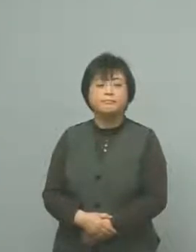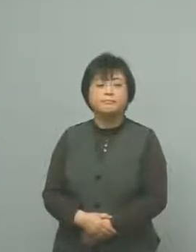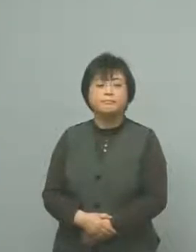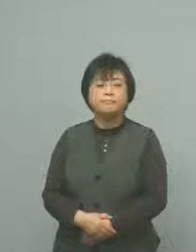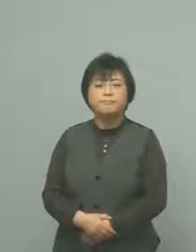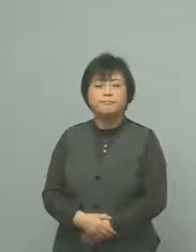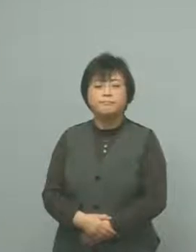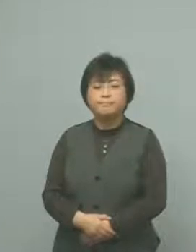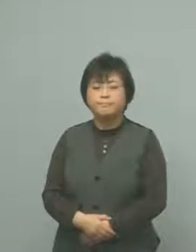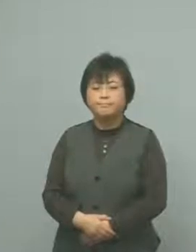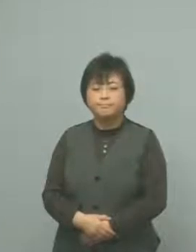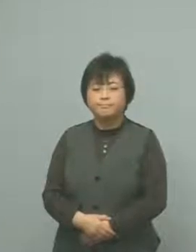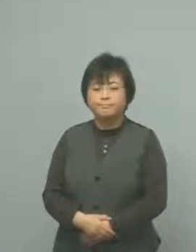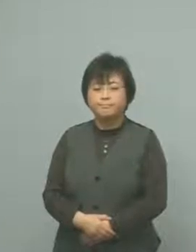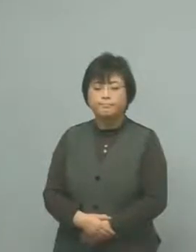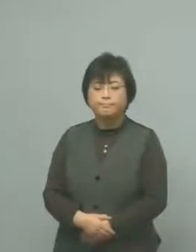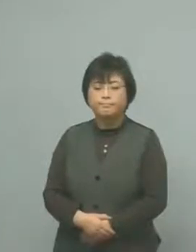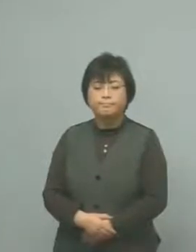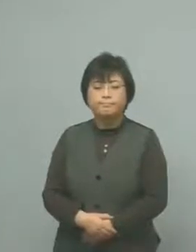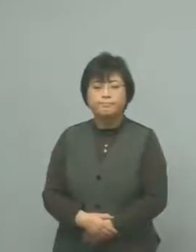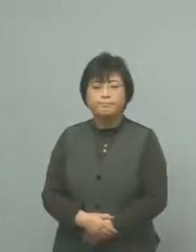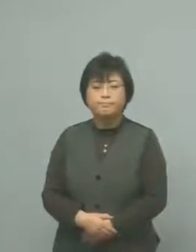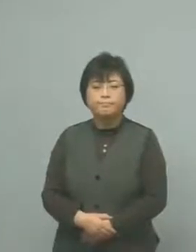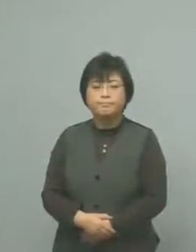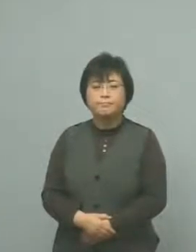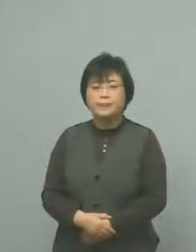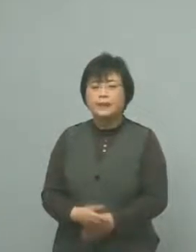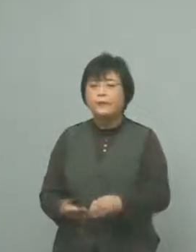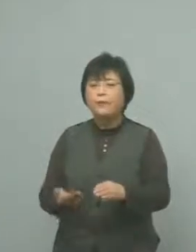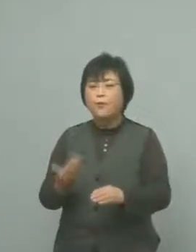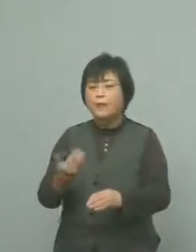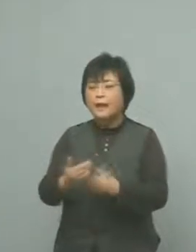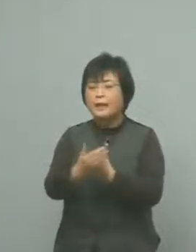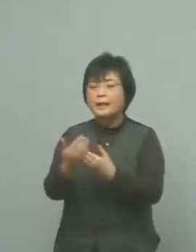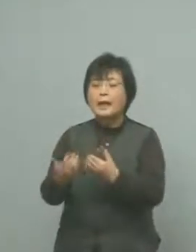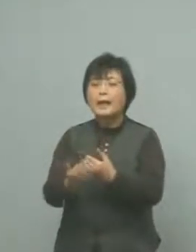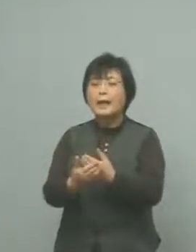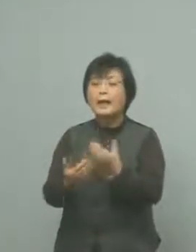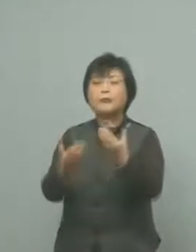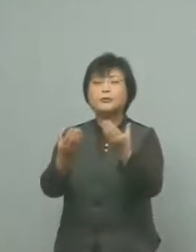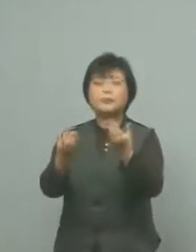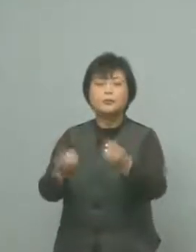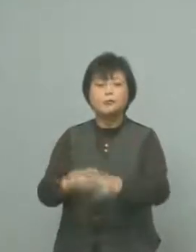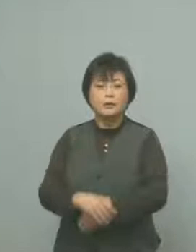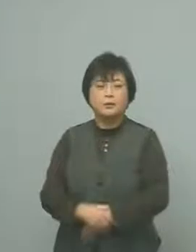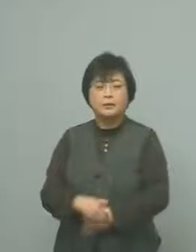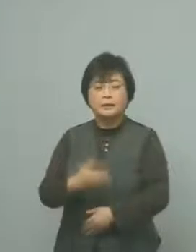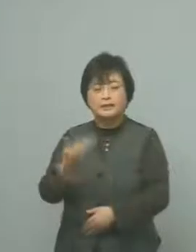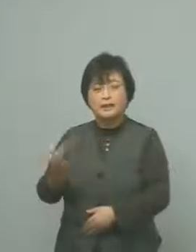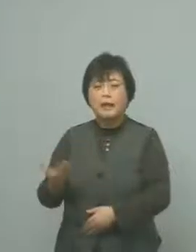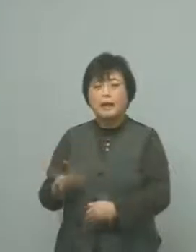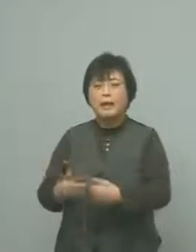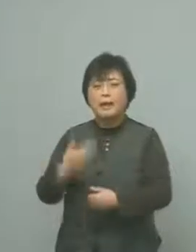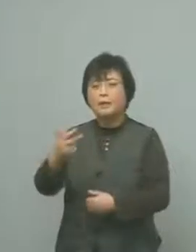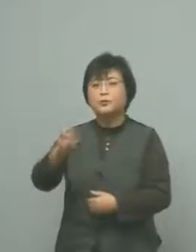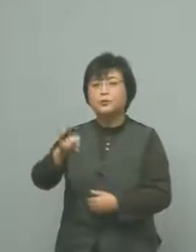よろしいですか。はい、それではこれをもちまして記者会見を終了いたします。次回は